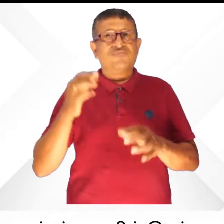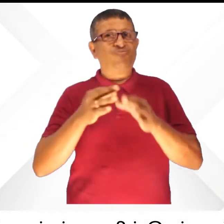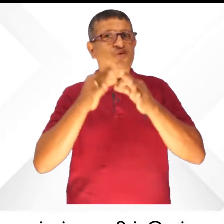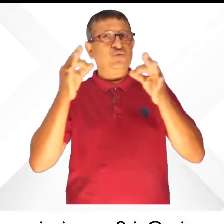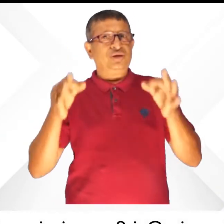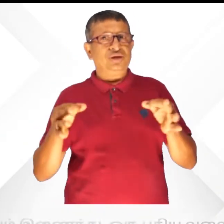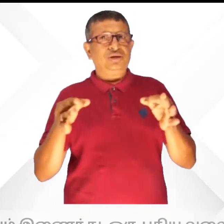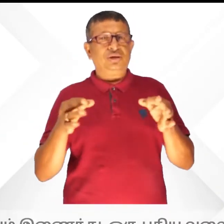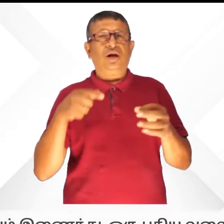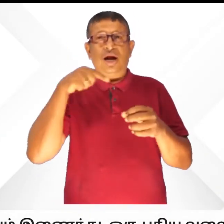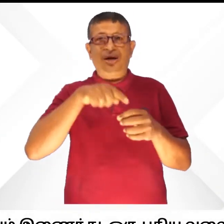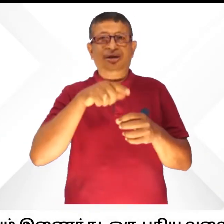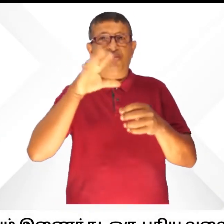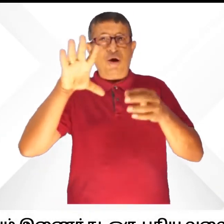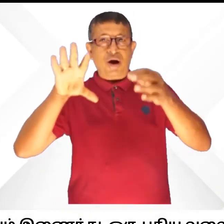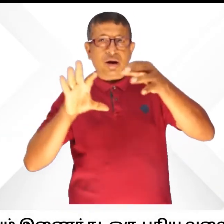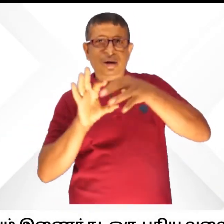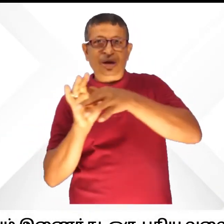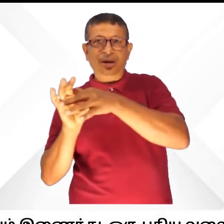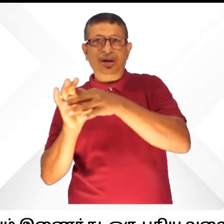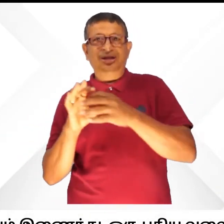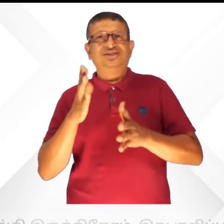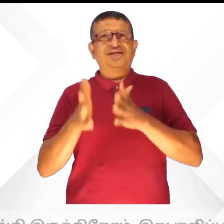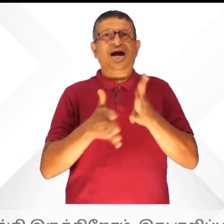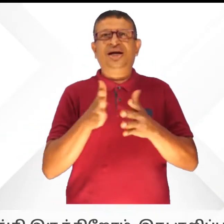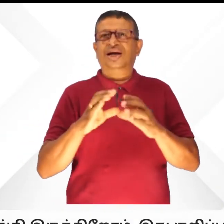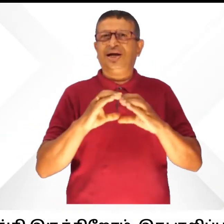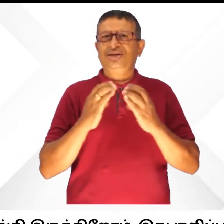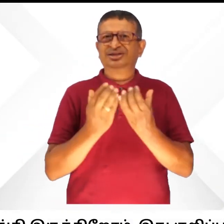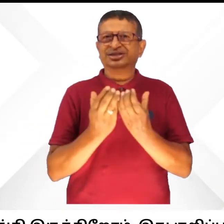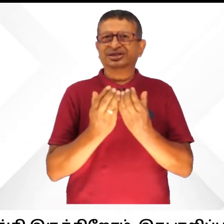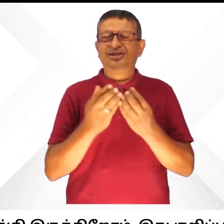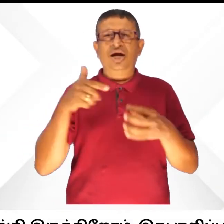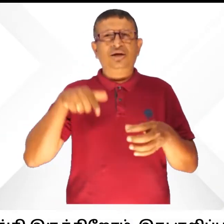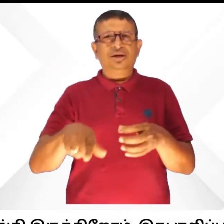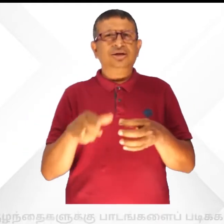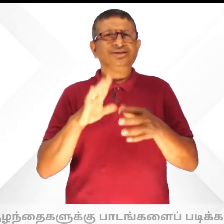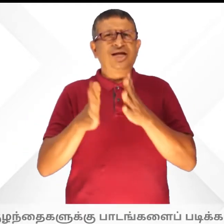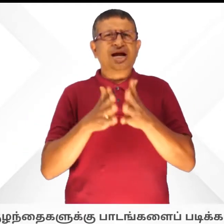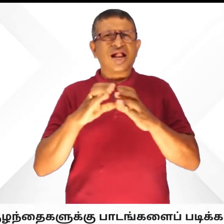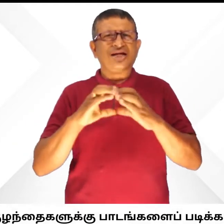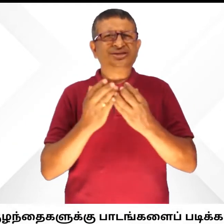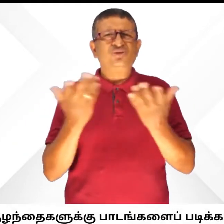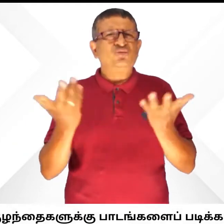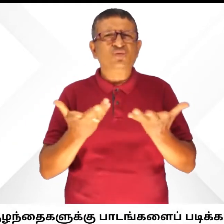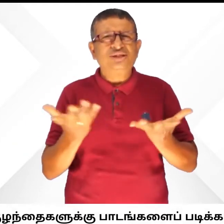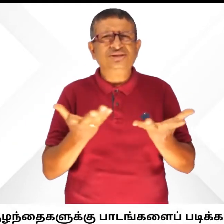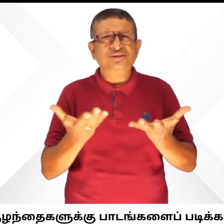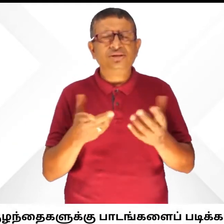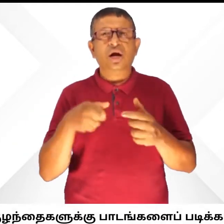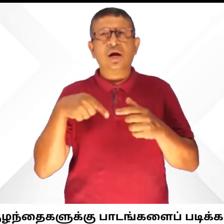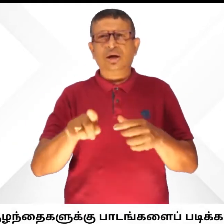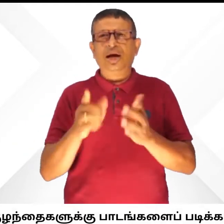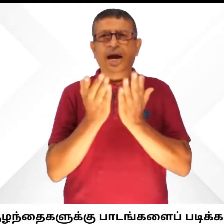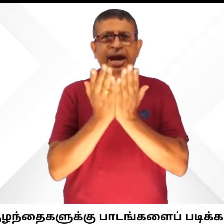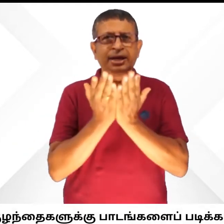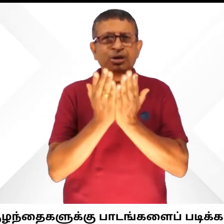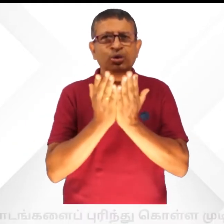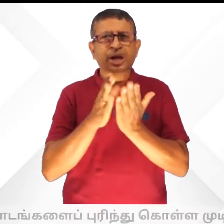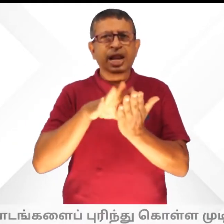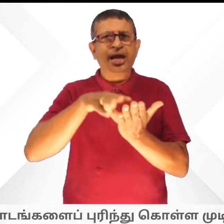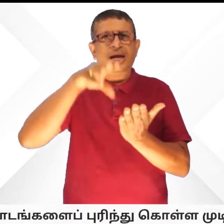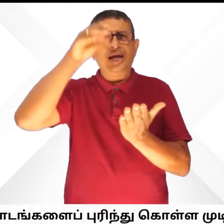பாருக்கிறாத